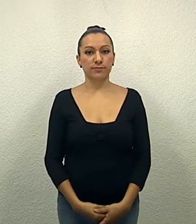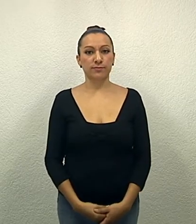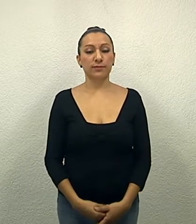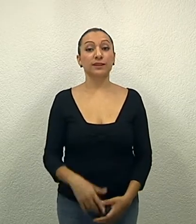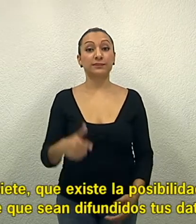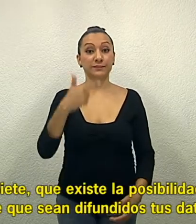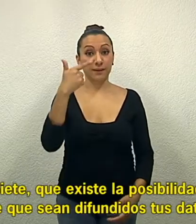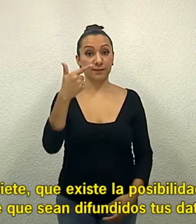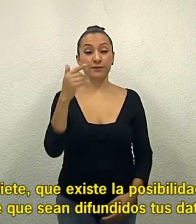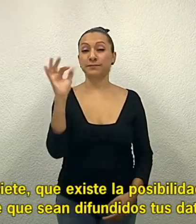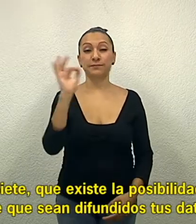7